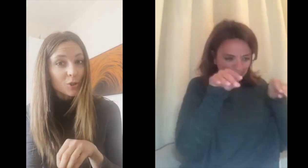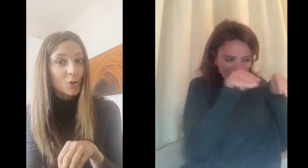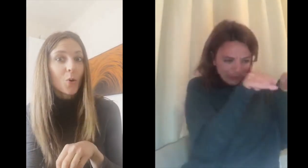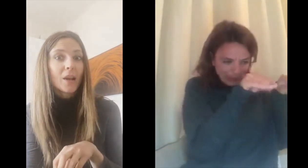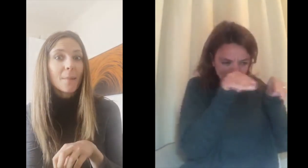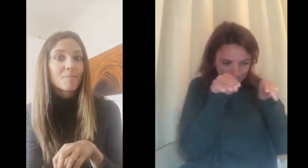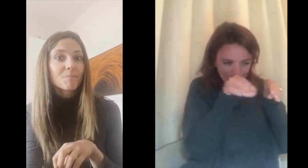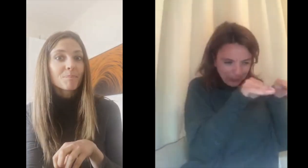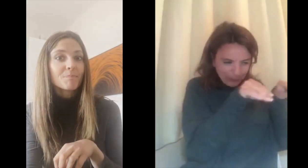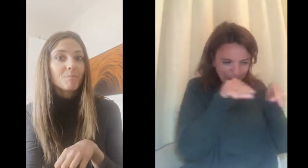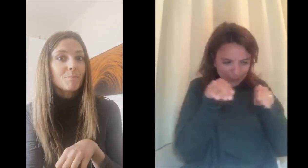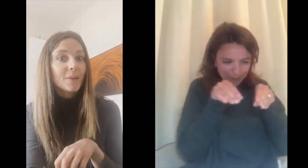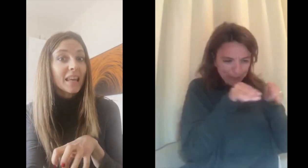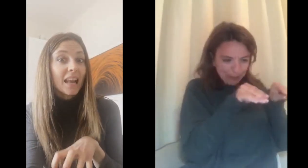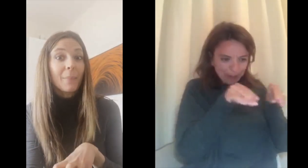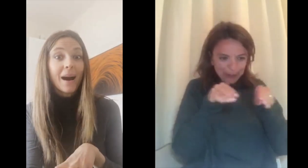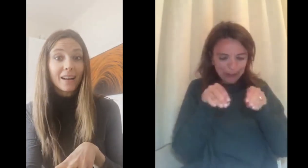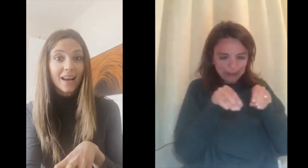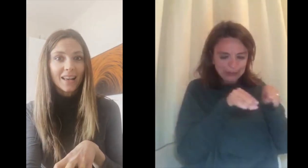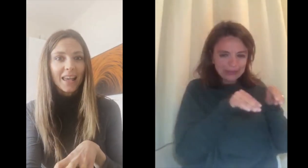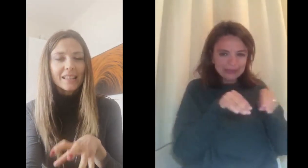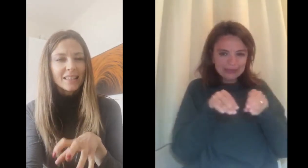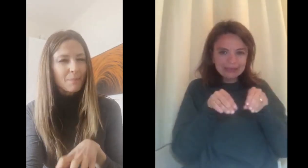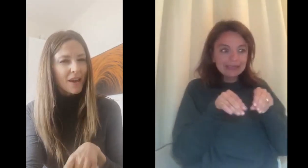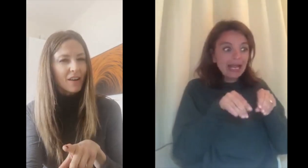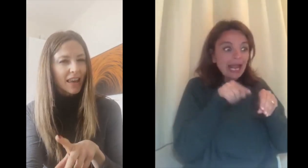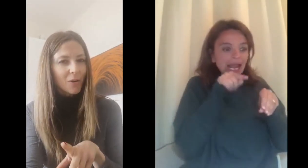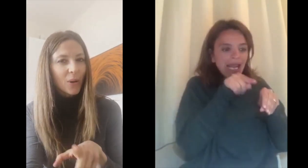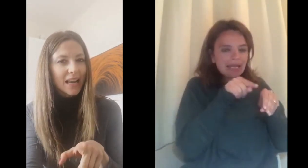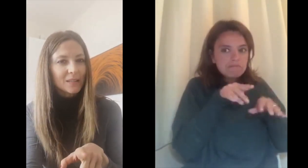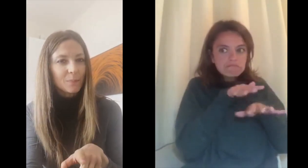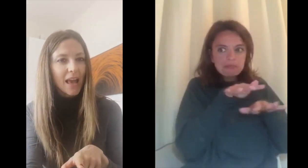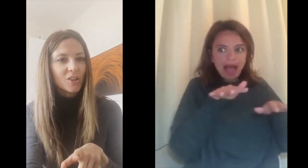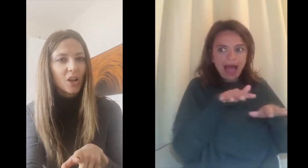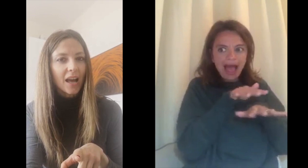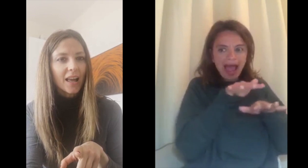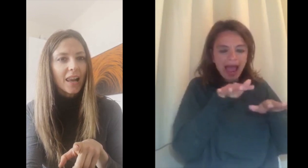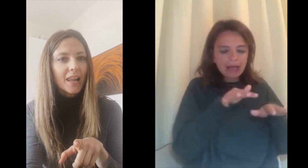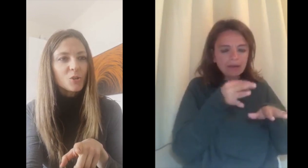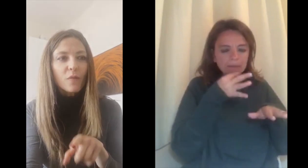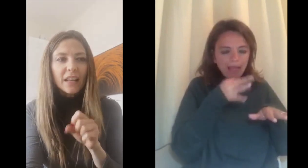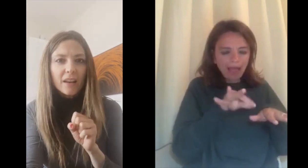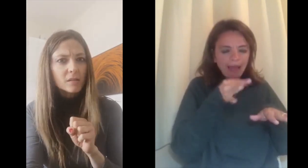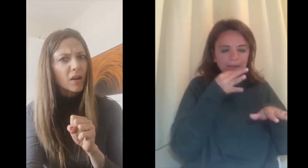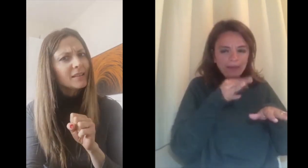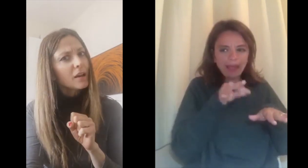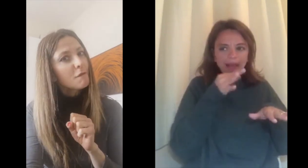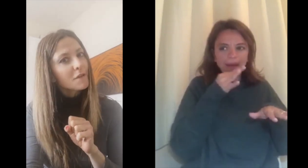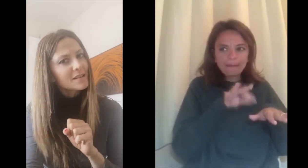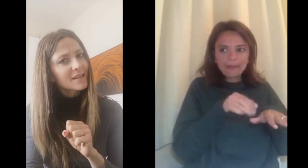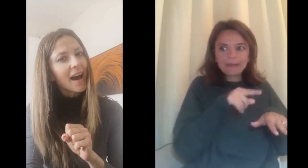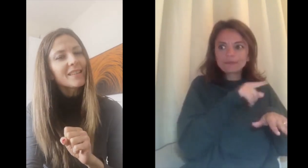questa pozione, perché la maga sapeva che in quella spiaggia la